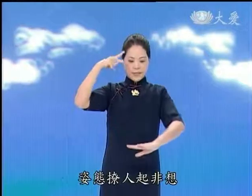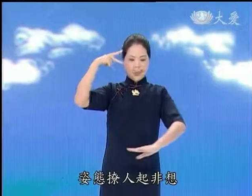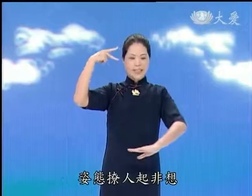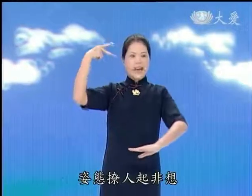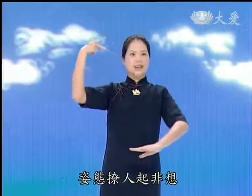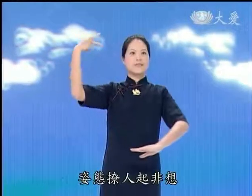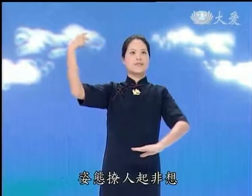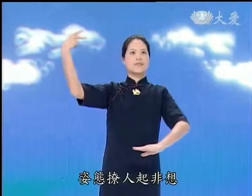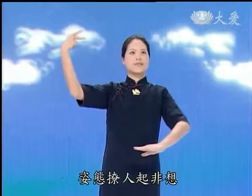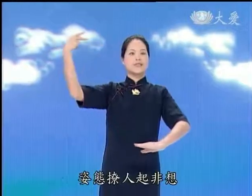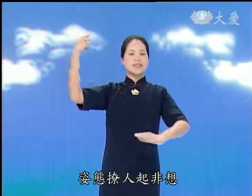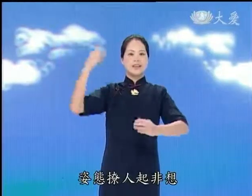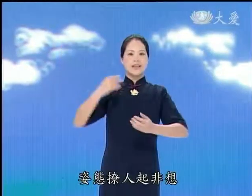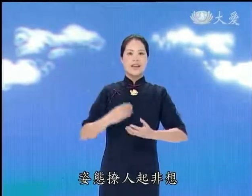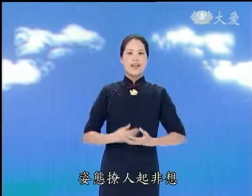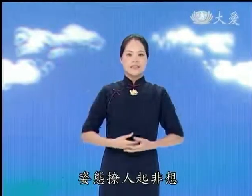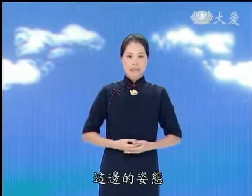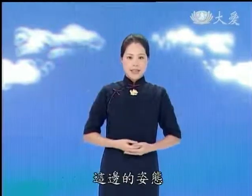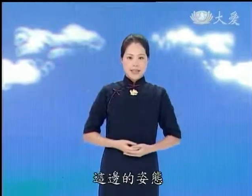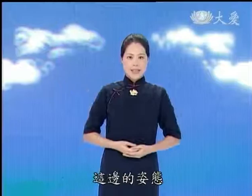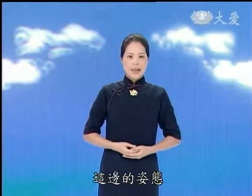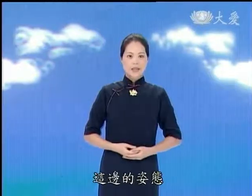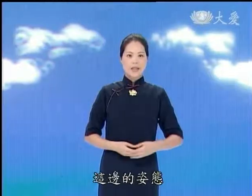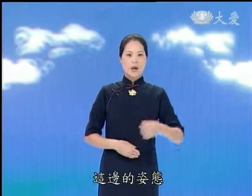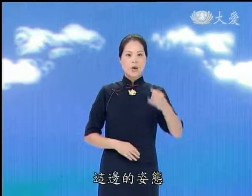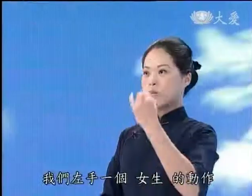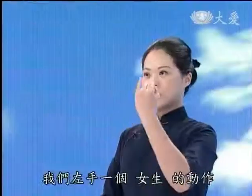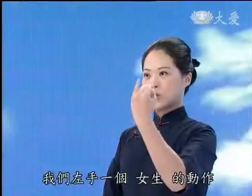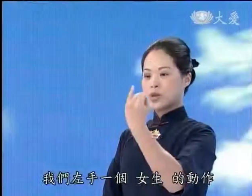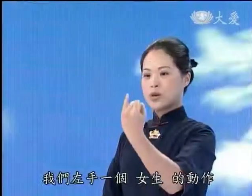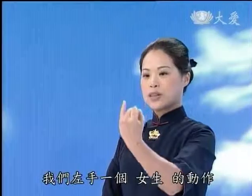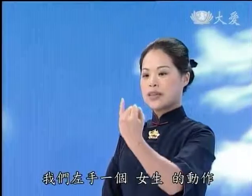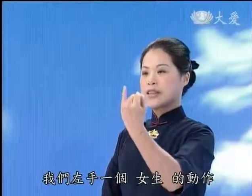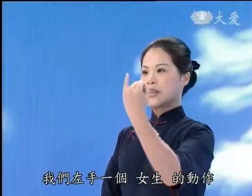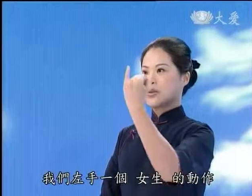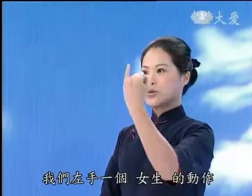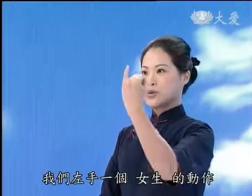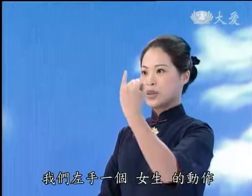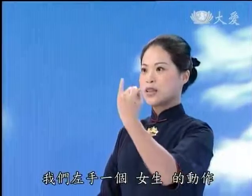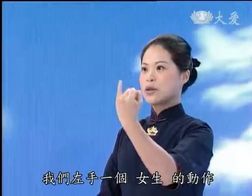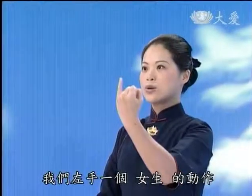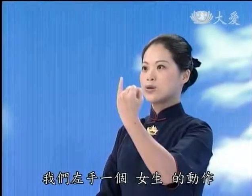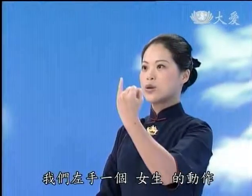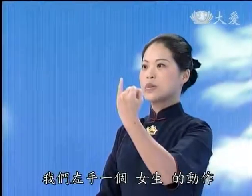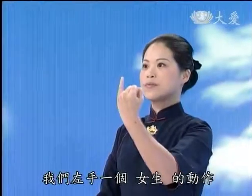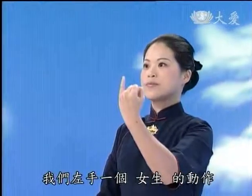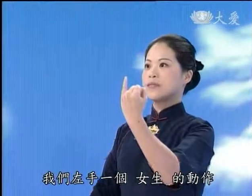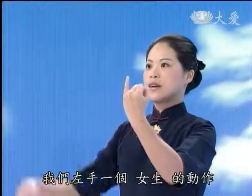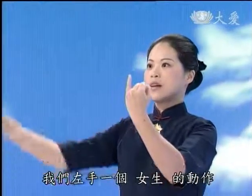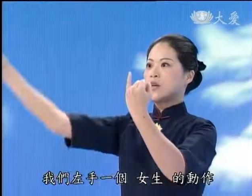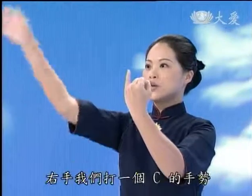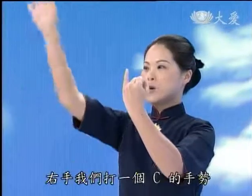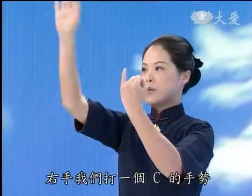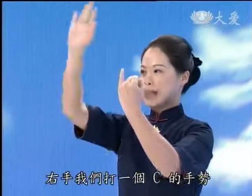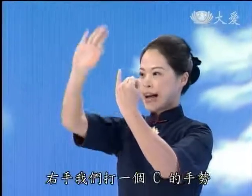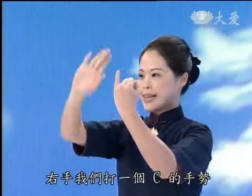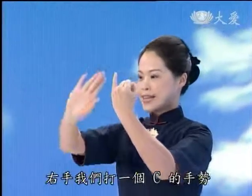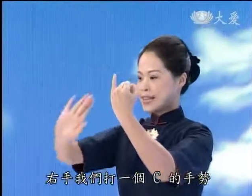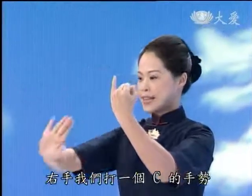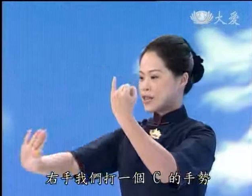飞翔。这边的姿态呢，我们左手一个女生的动作，右手我们打一个吸的